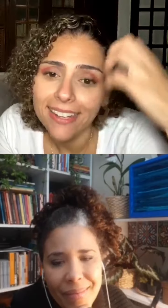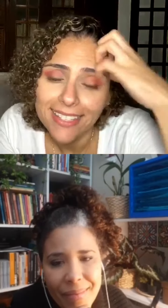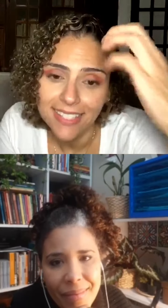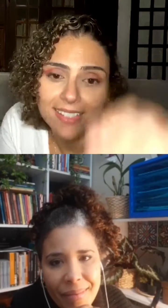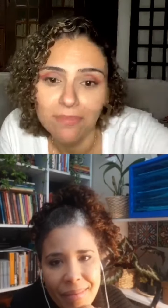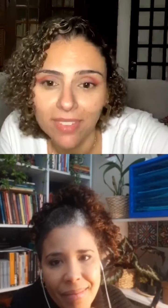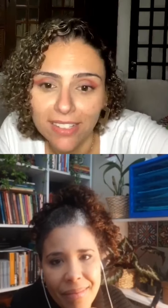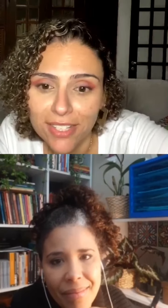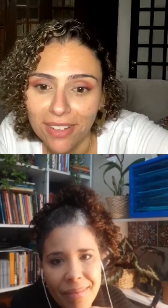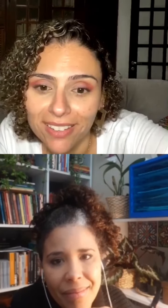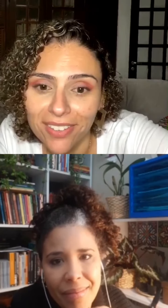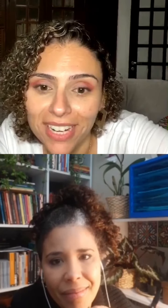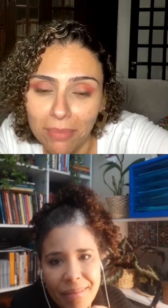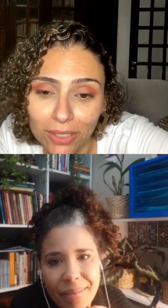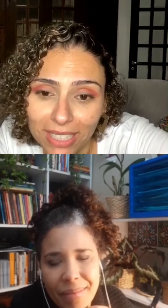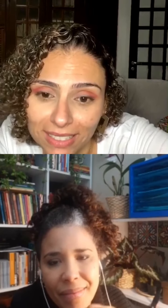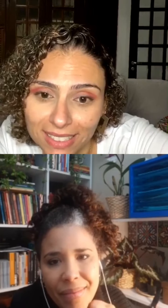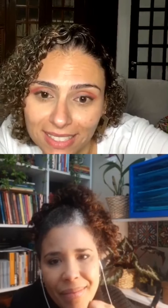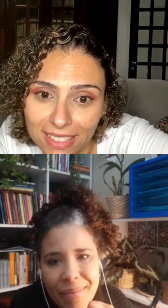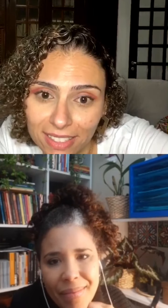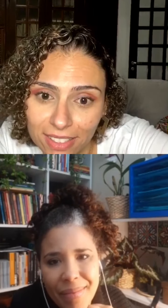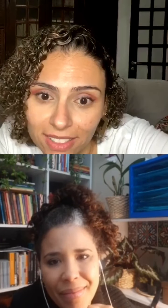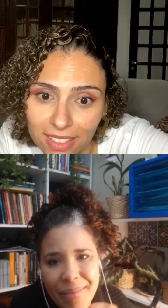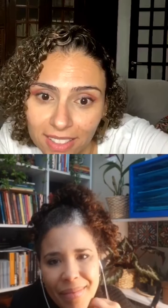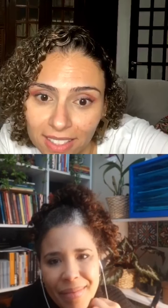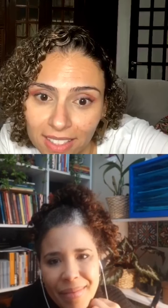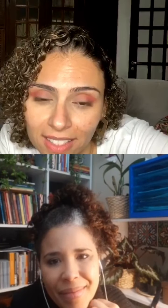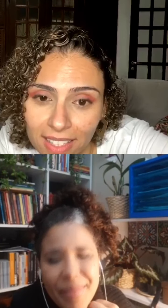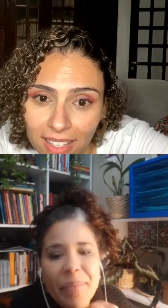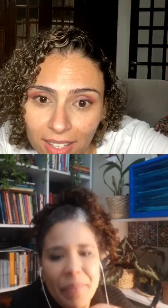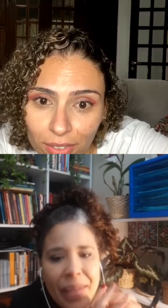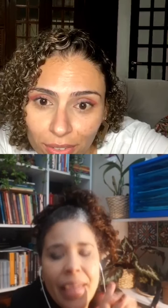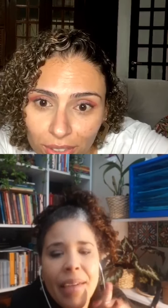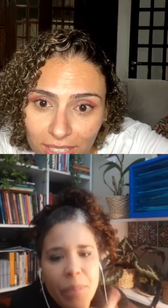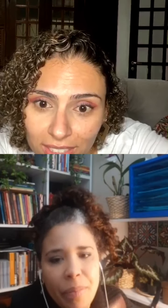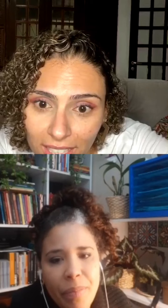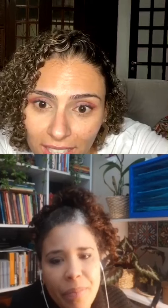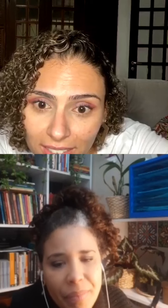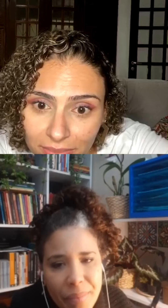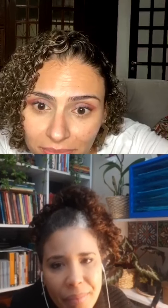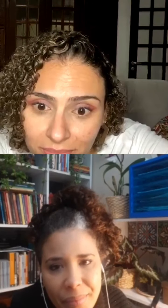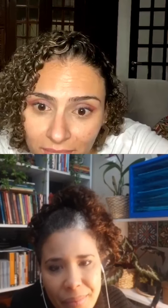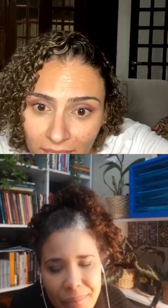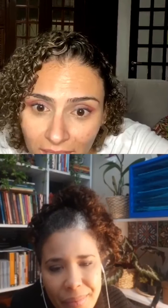Érica, assim, a gente vai virar madrugada aqui se a gente for deixar...